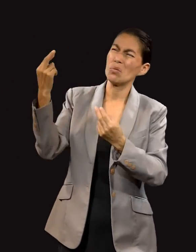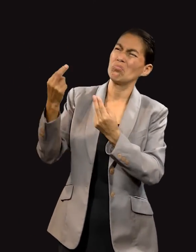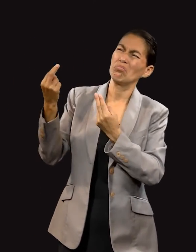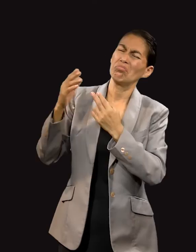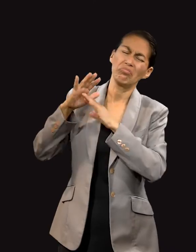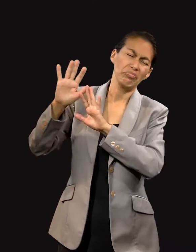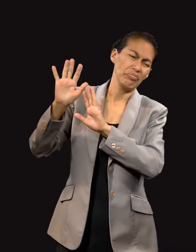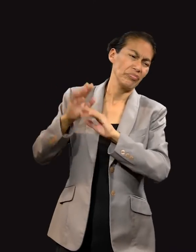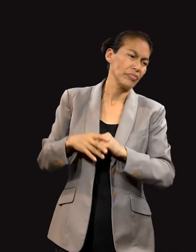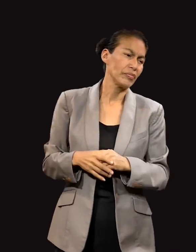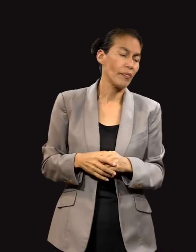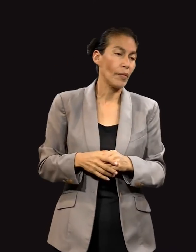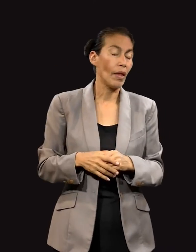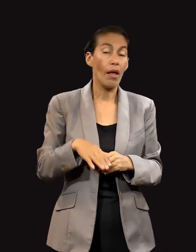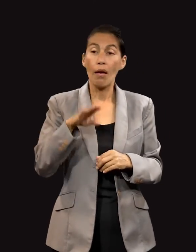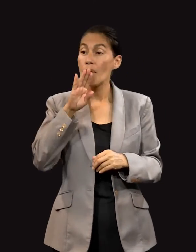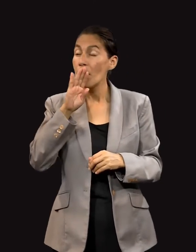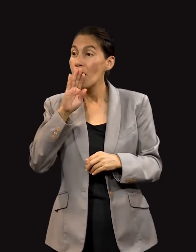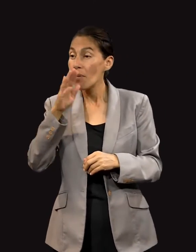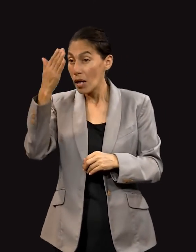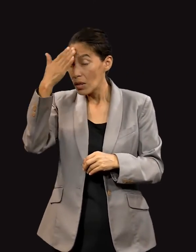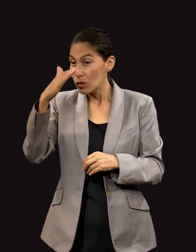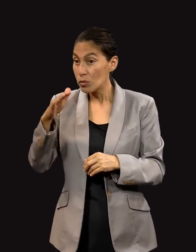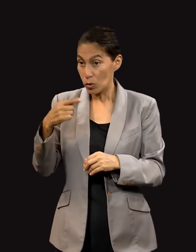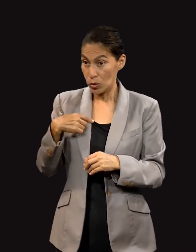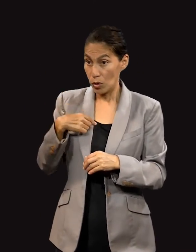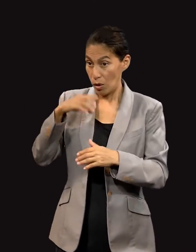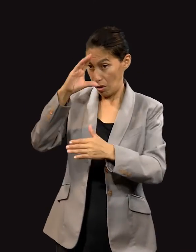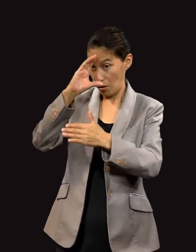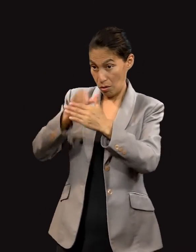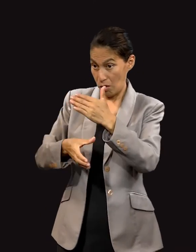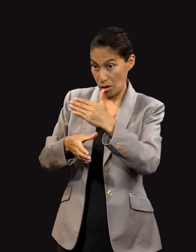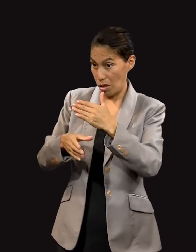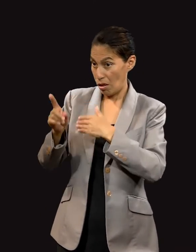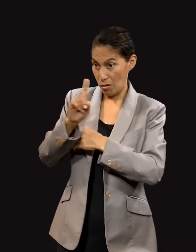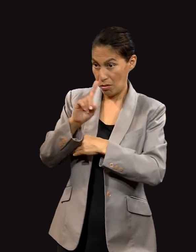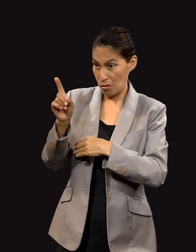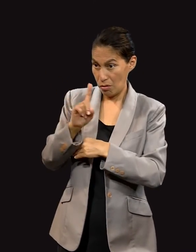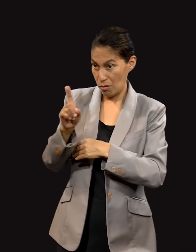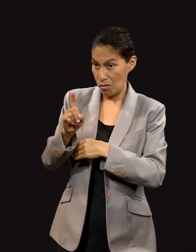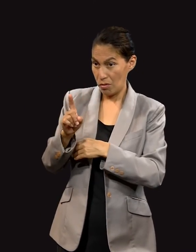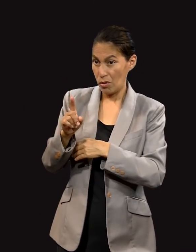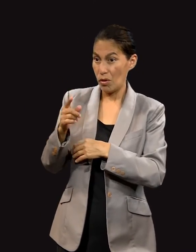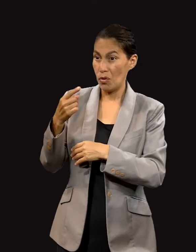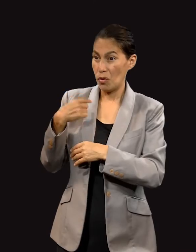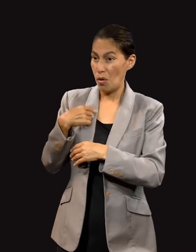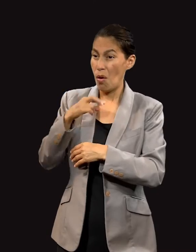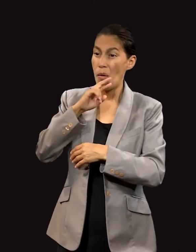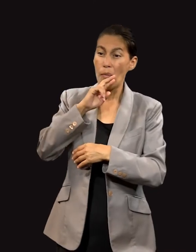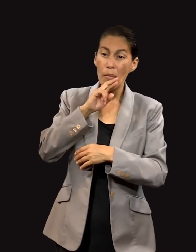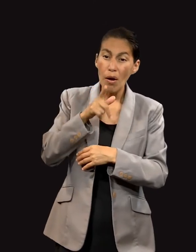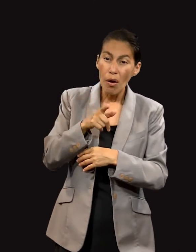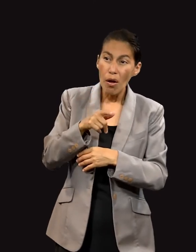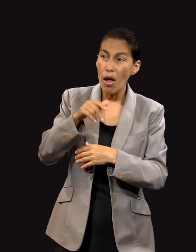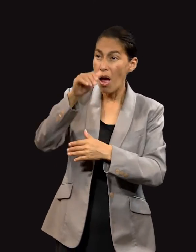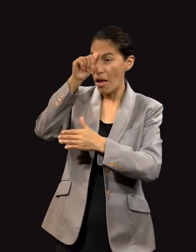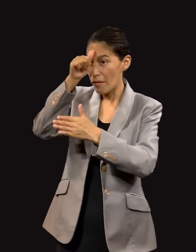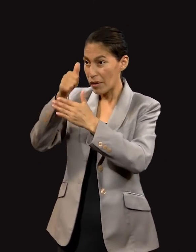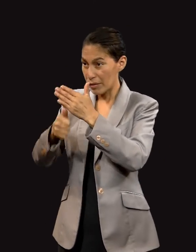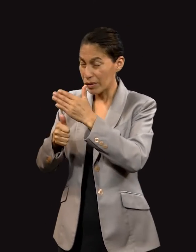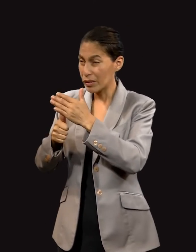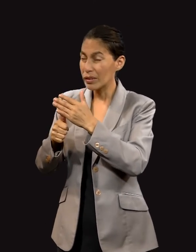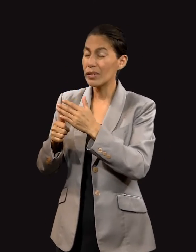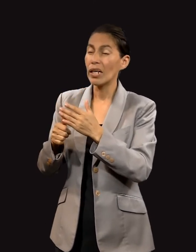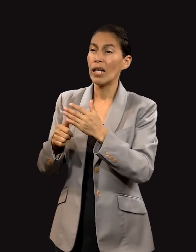supo que yo era adventista, que yo ya no era católica y que ya